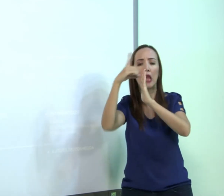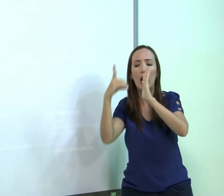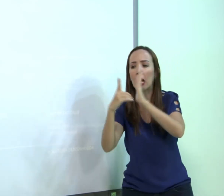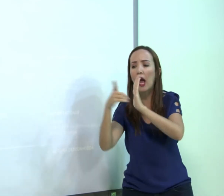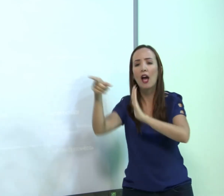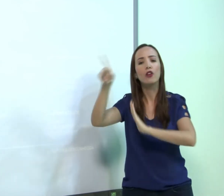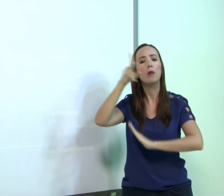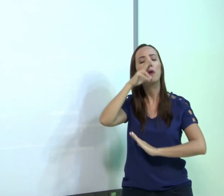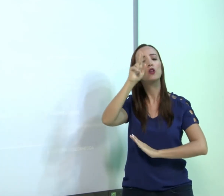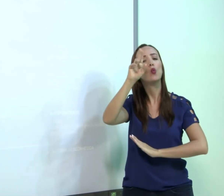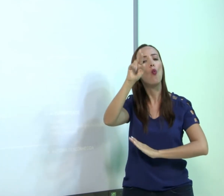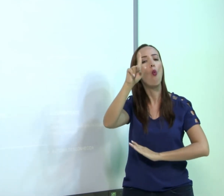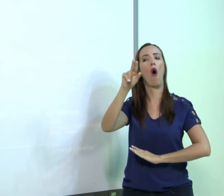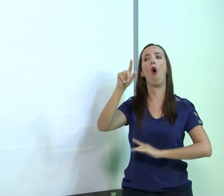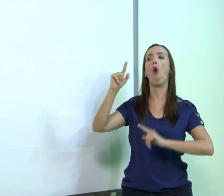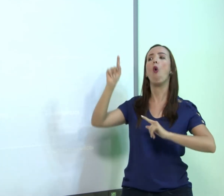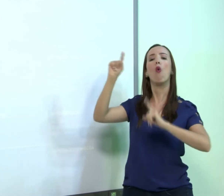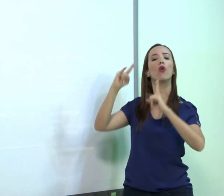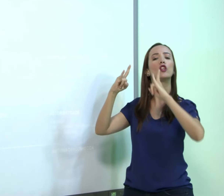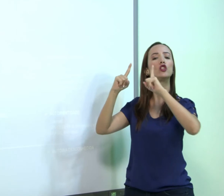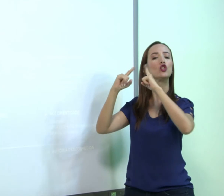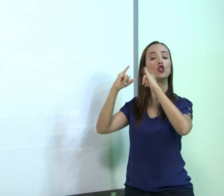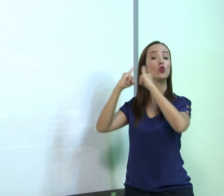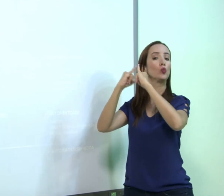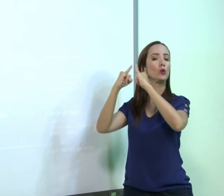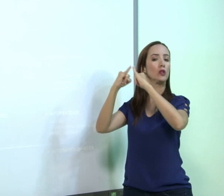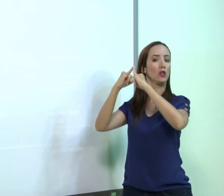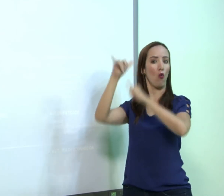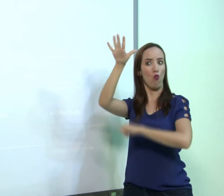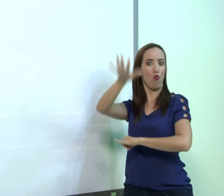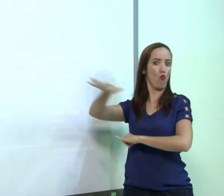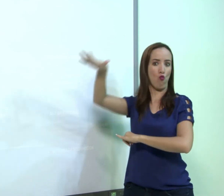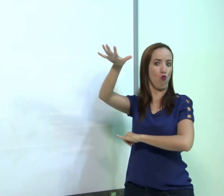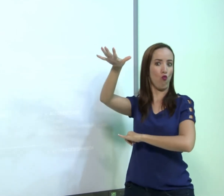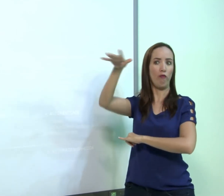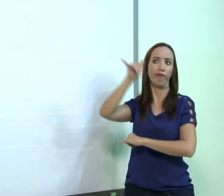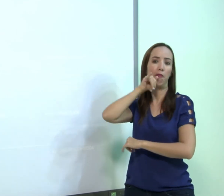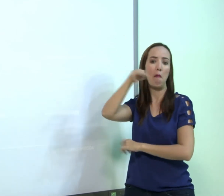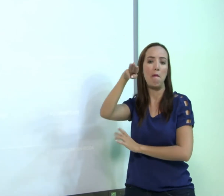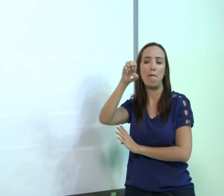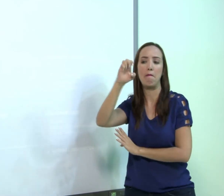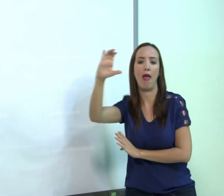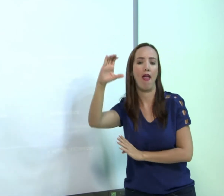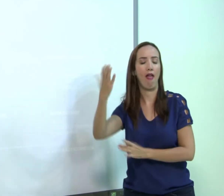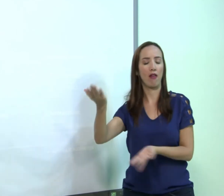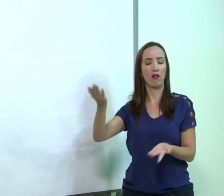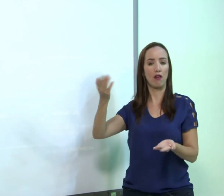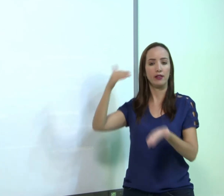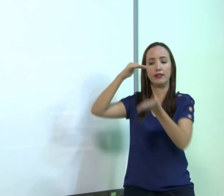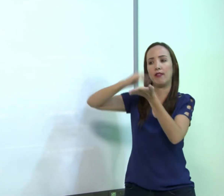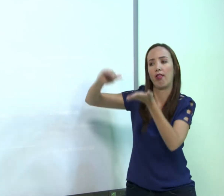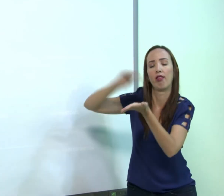lei, um decreto de uma determinada instituição, por exemplo, do MEC,